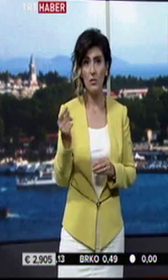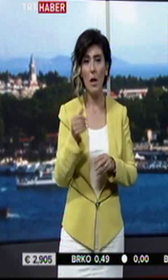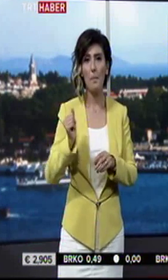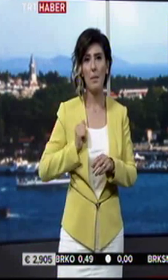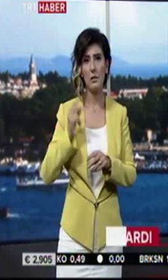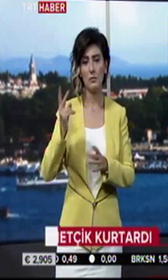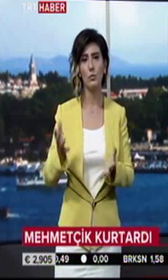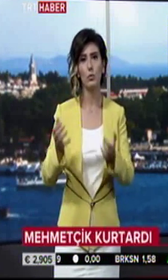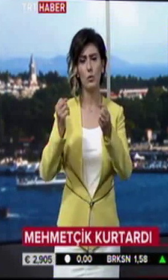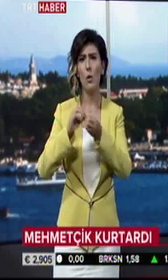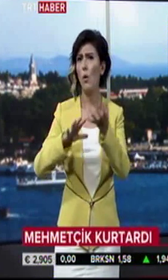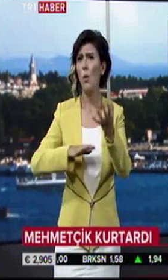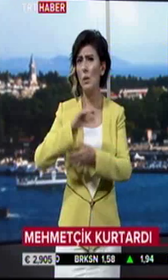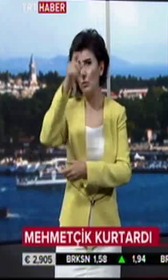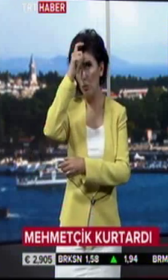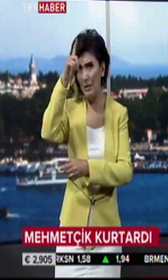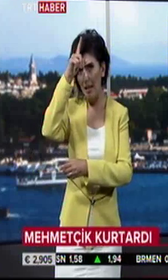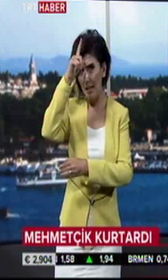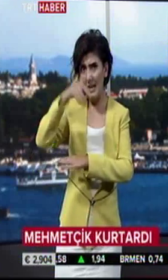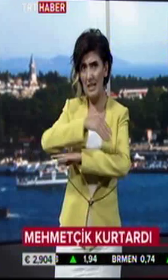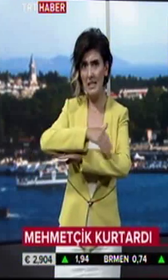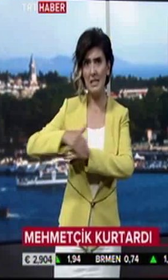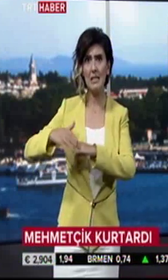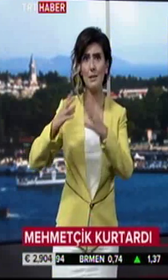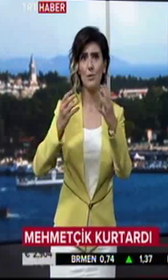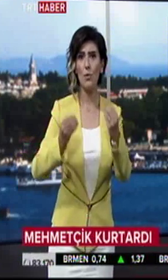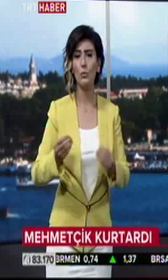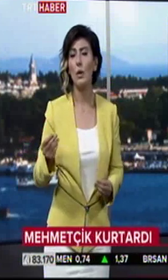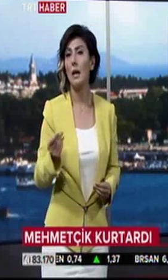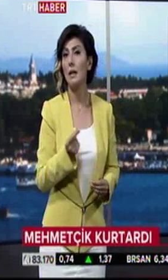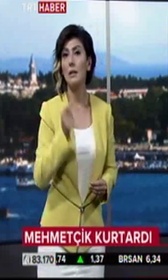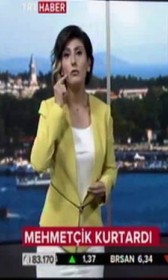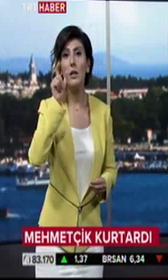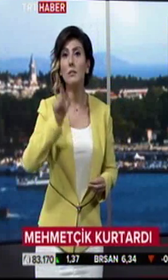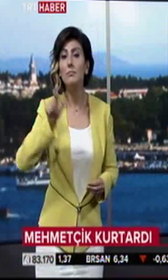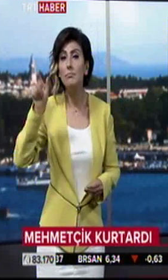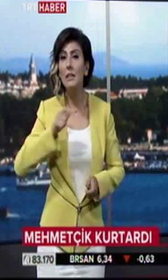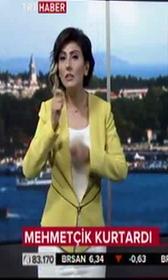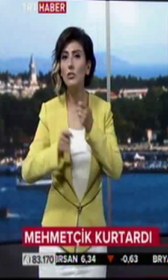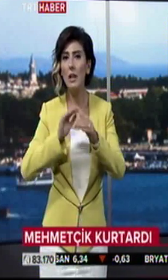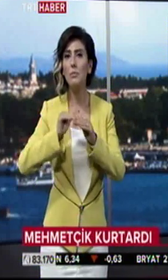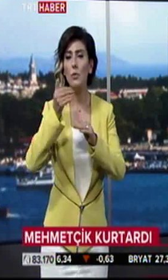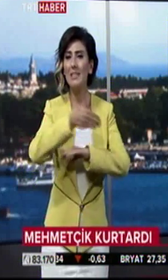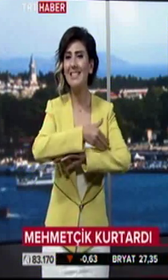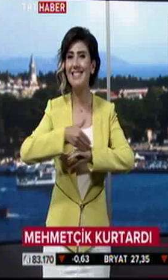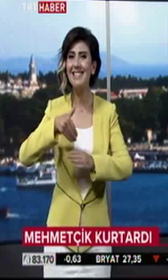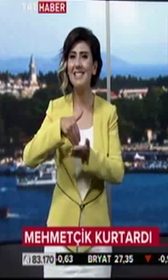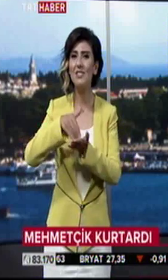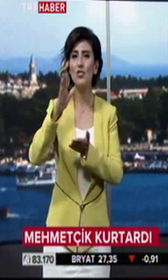kurtarıldı. Olay Türkiye-İran sınırında meydana geldi. Kaçak şahıslar işlemlerinin ardından sınır dışı